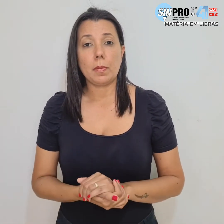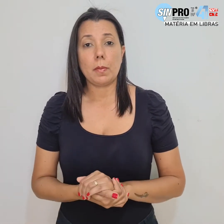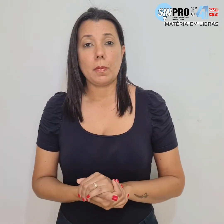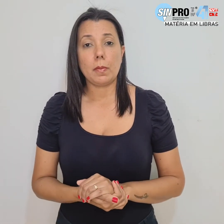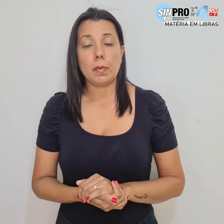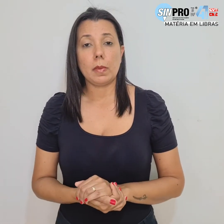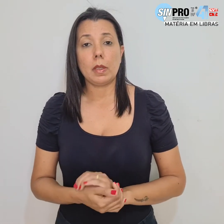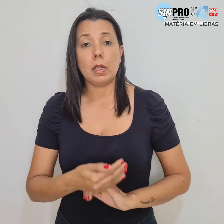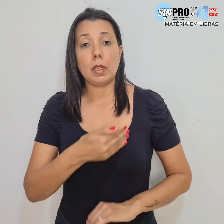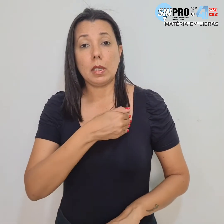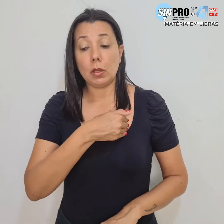e governo